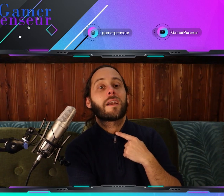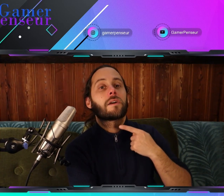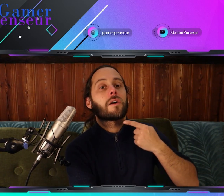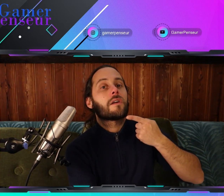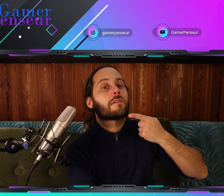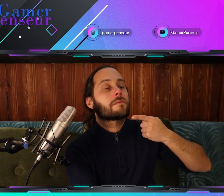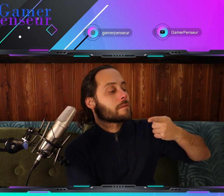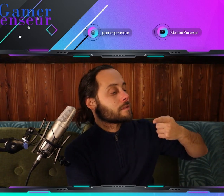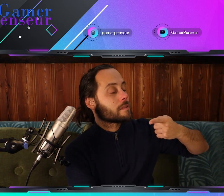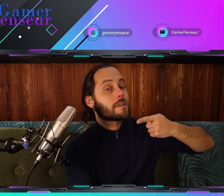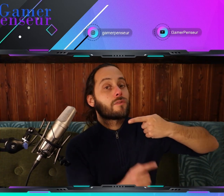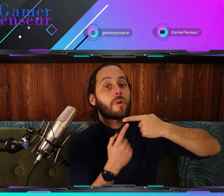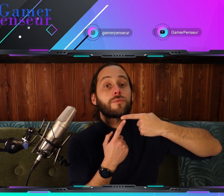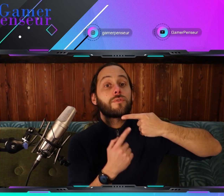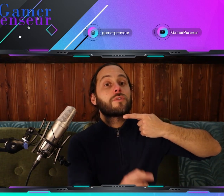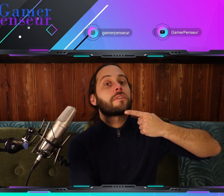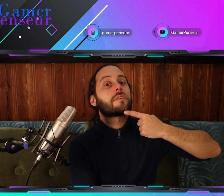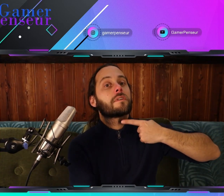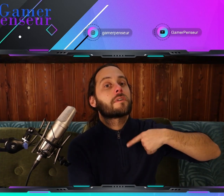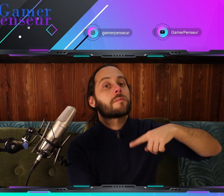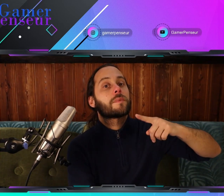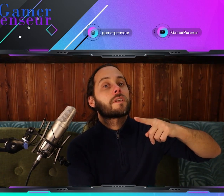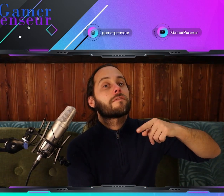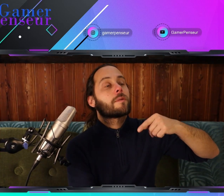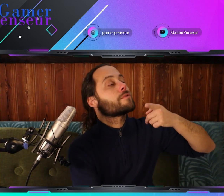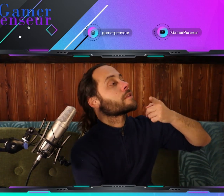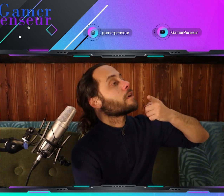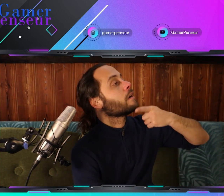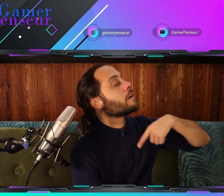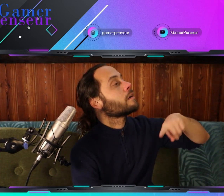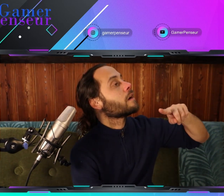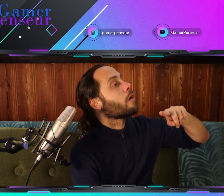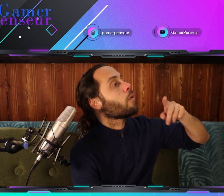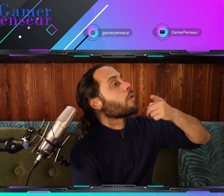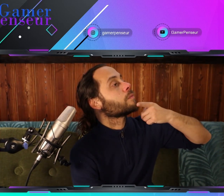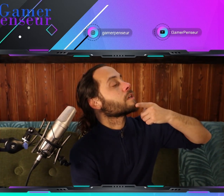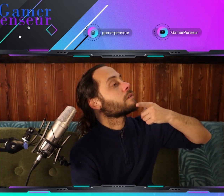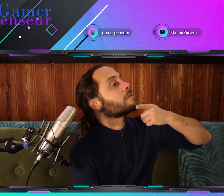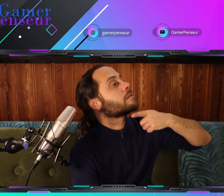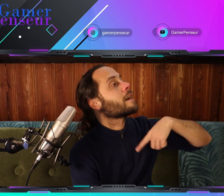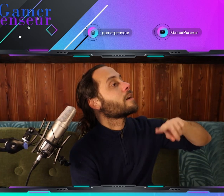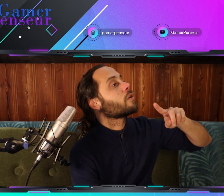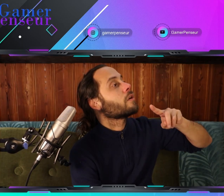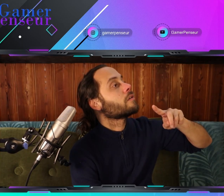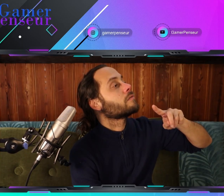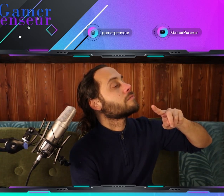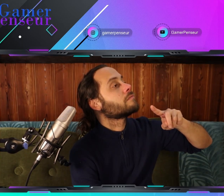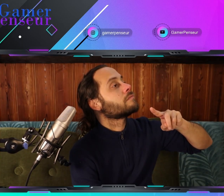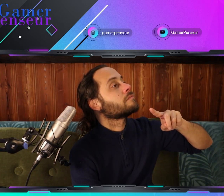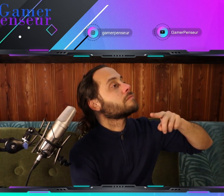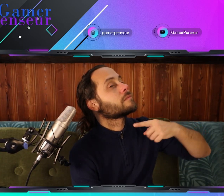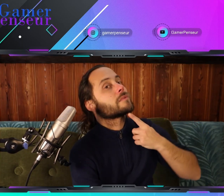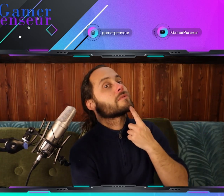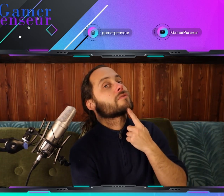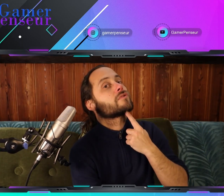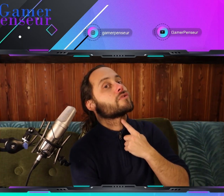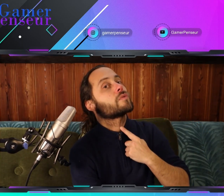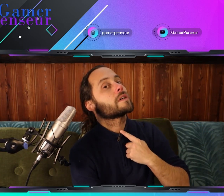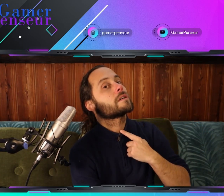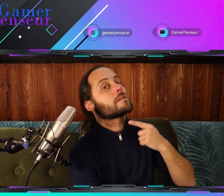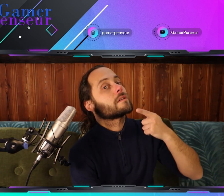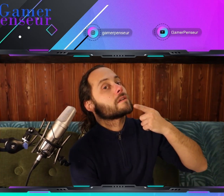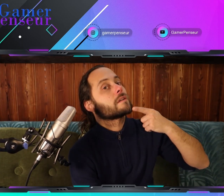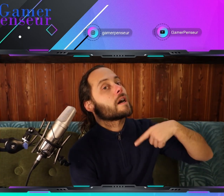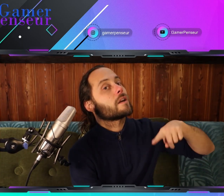Puis alcool, c'est le doigt plus de côté, puis qui fait plus un rond comme ça. Alcool.